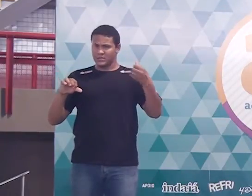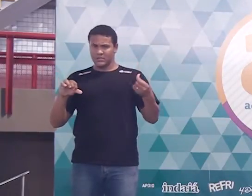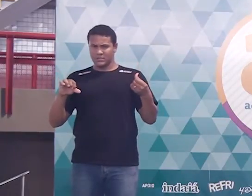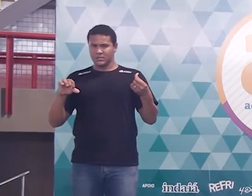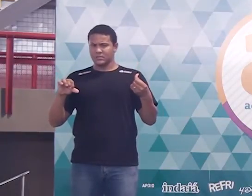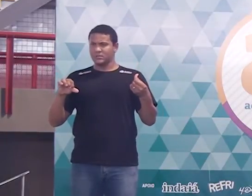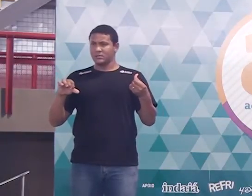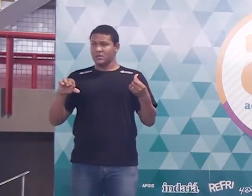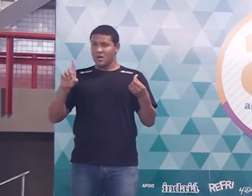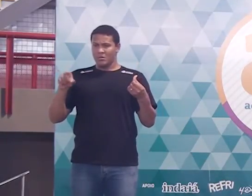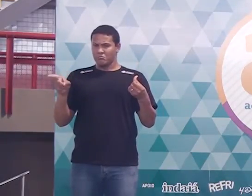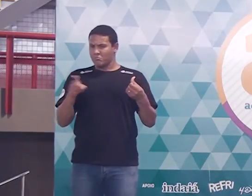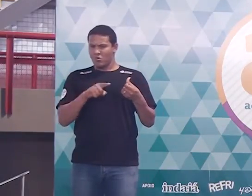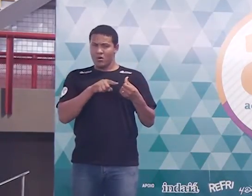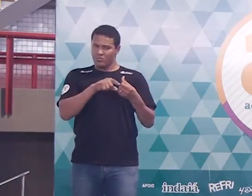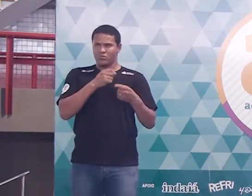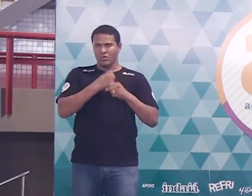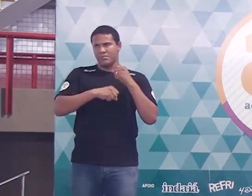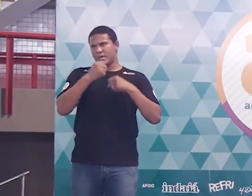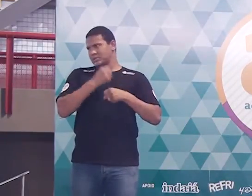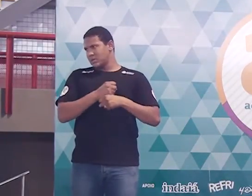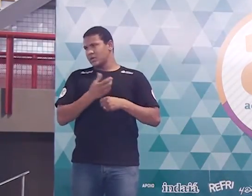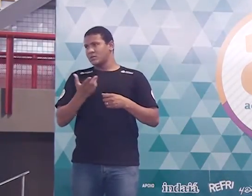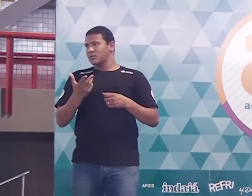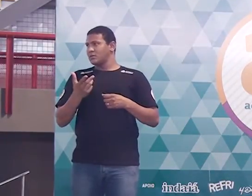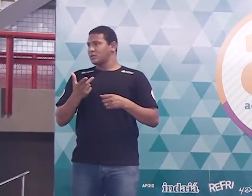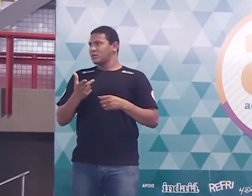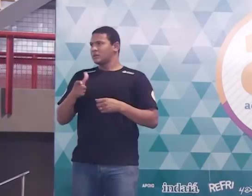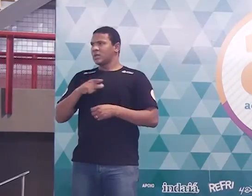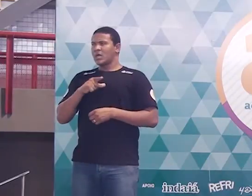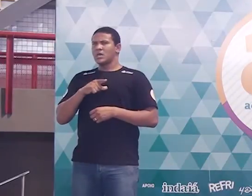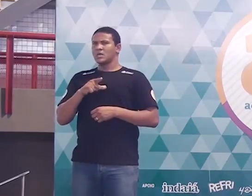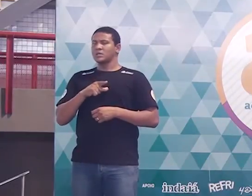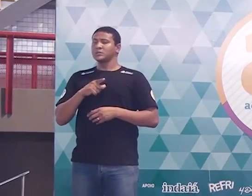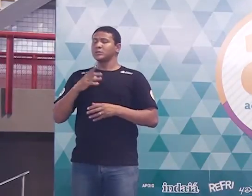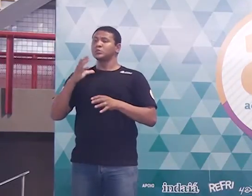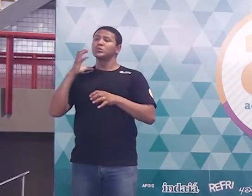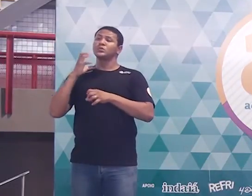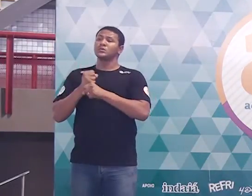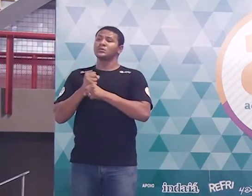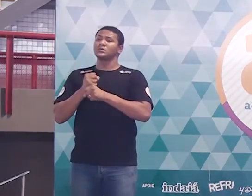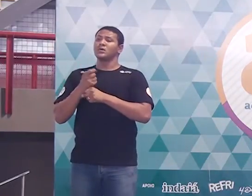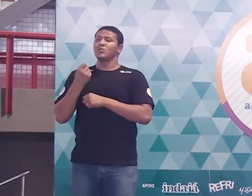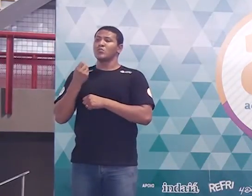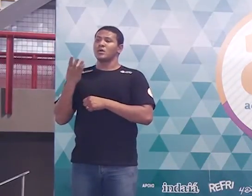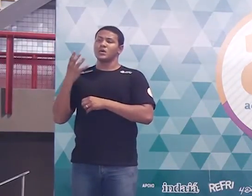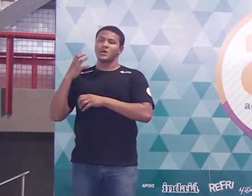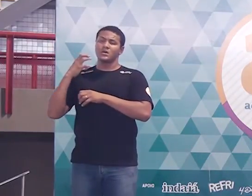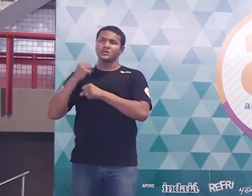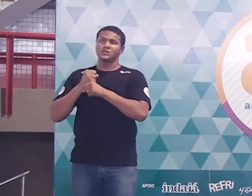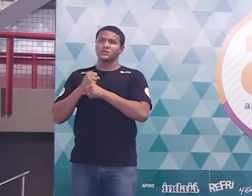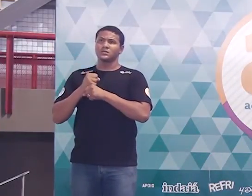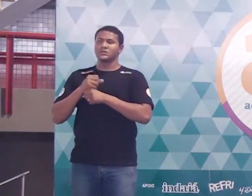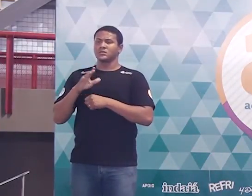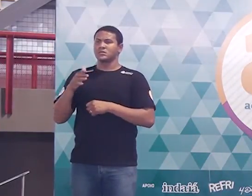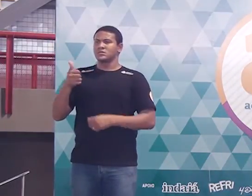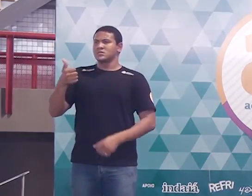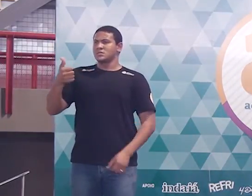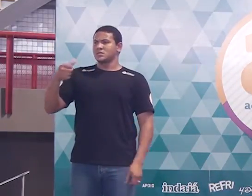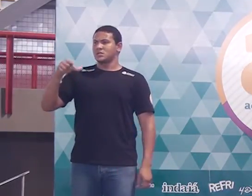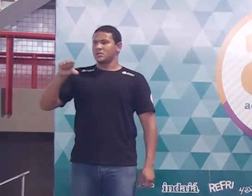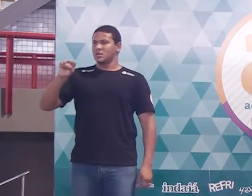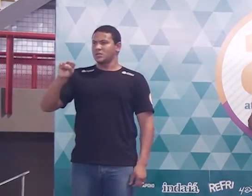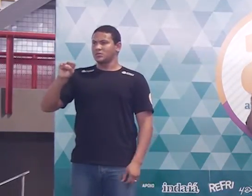2016. Que foi a última prova. Ao todo, gente, nós já tivemos oficialmente